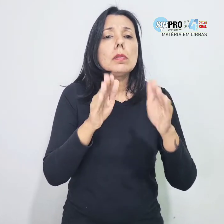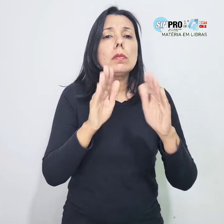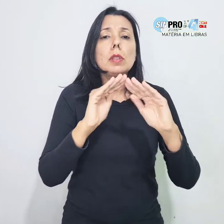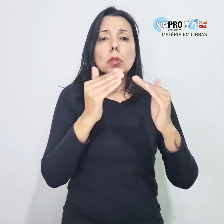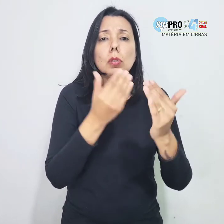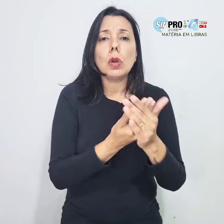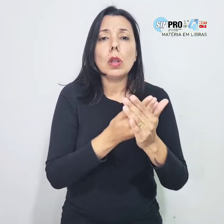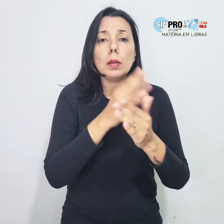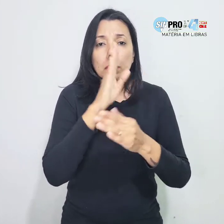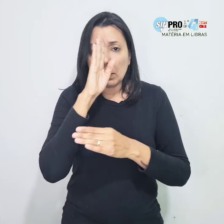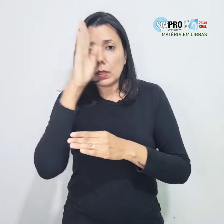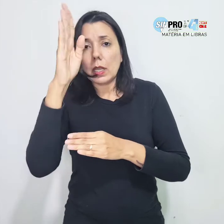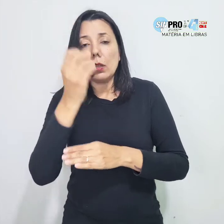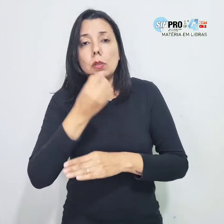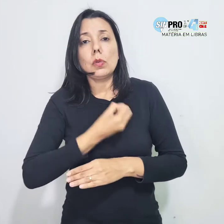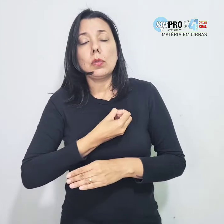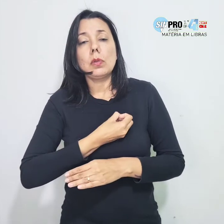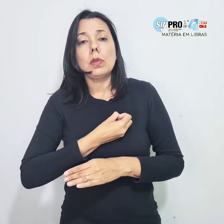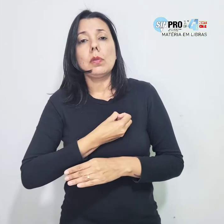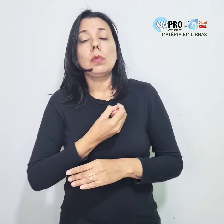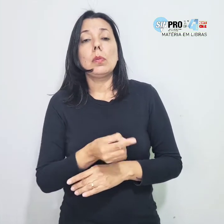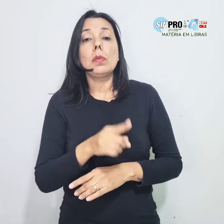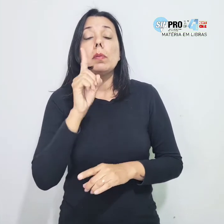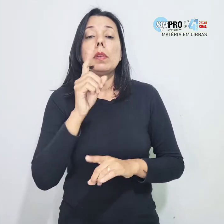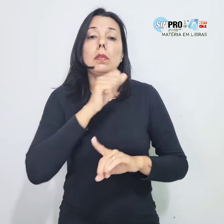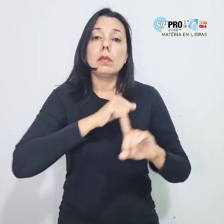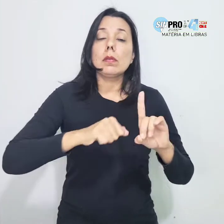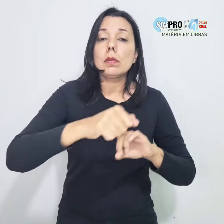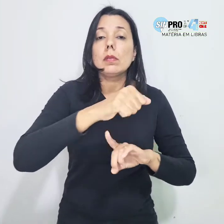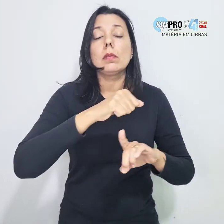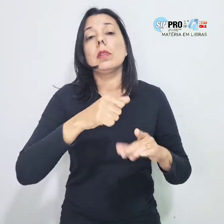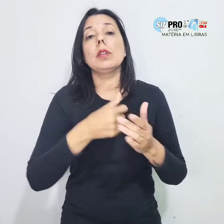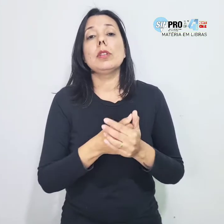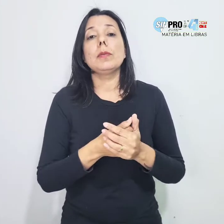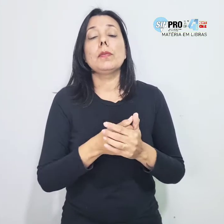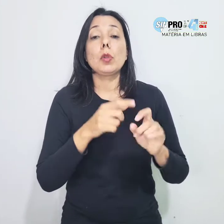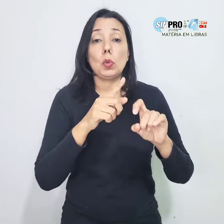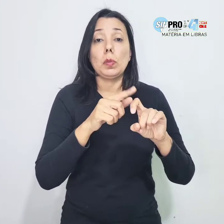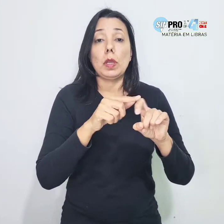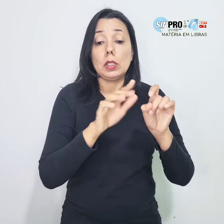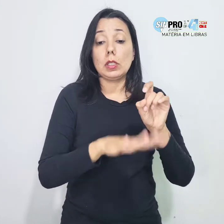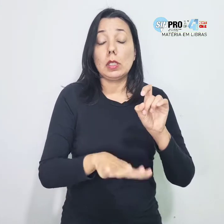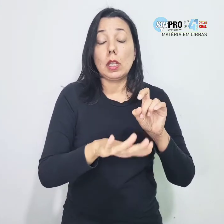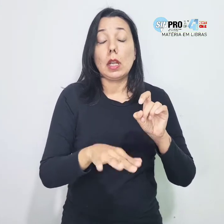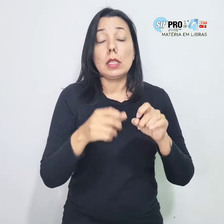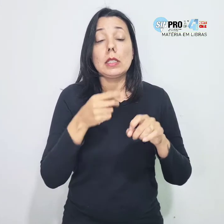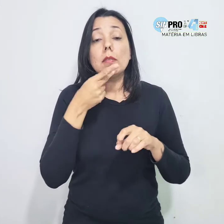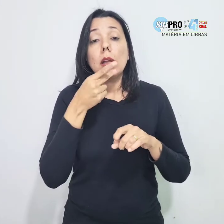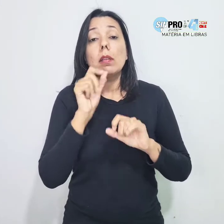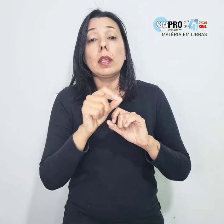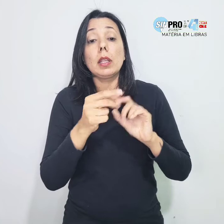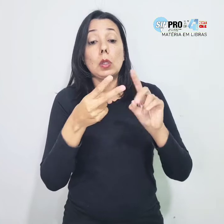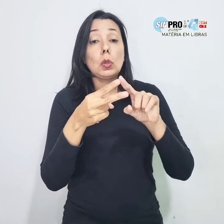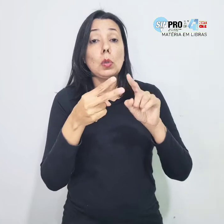seja a prioridade número 1 da sociedade. Os pediatras alertam para 2 problemas.